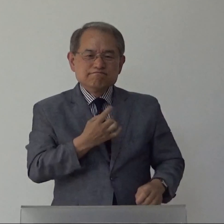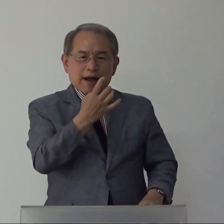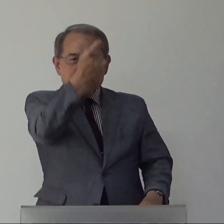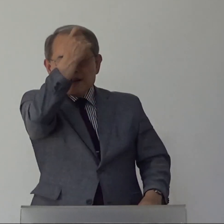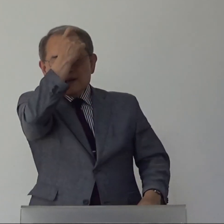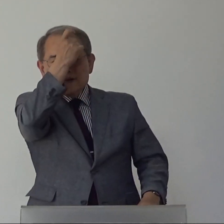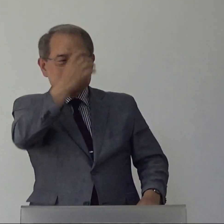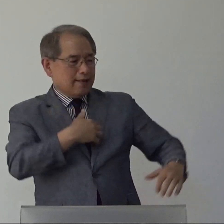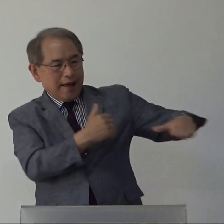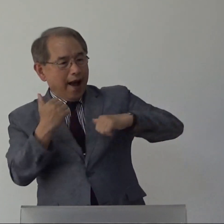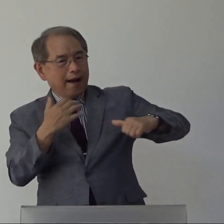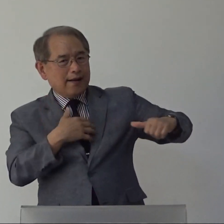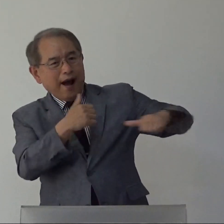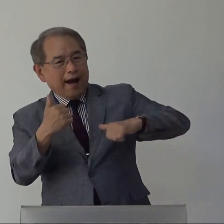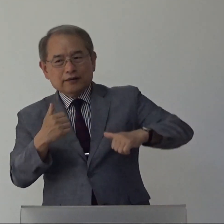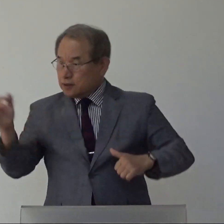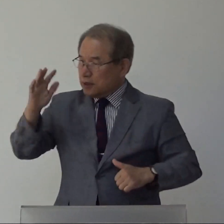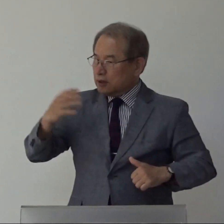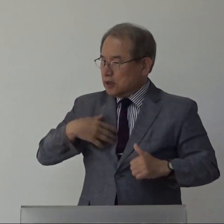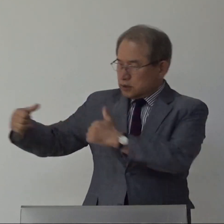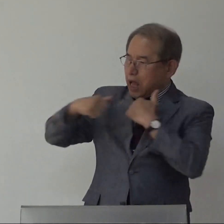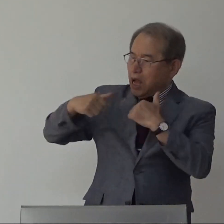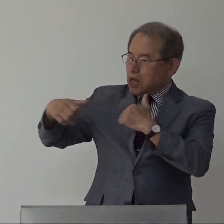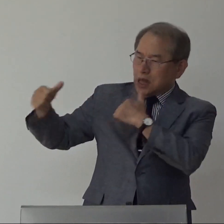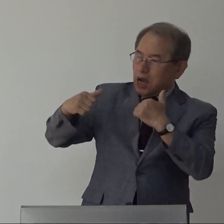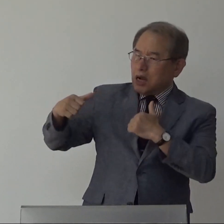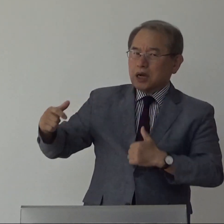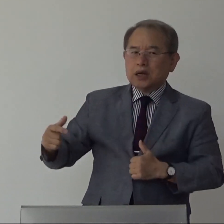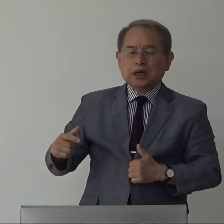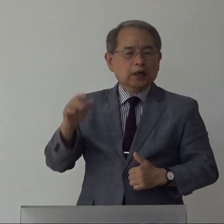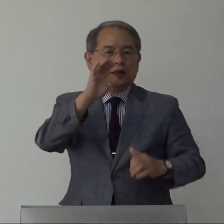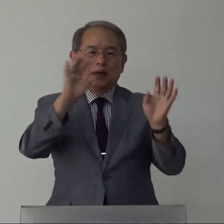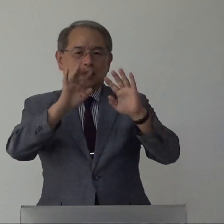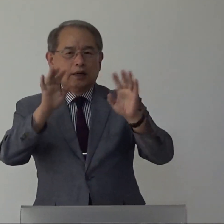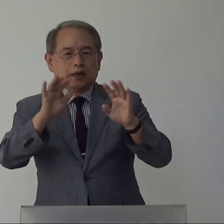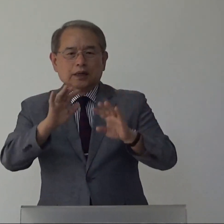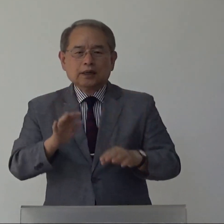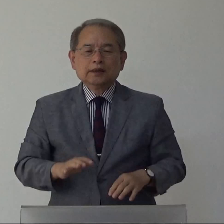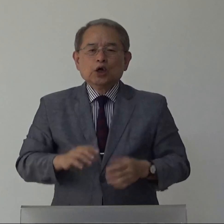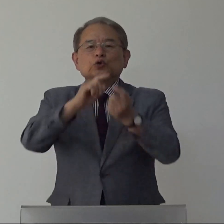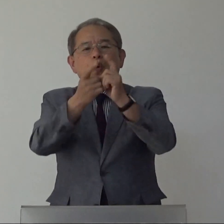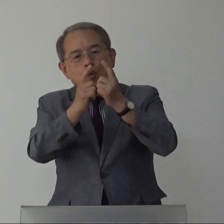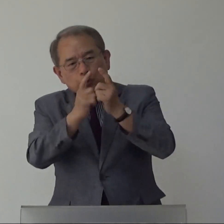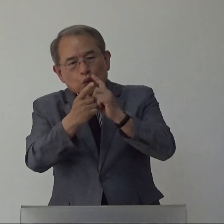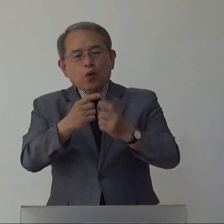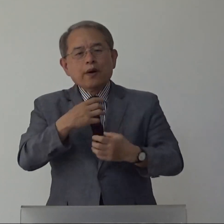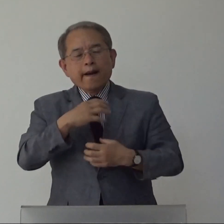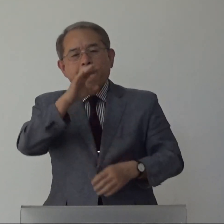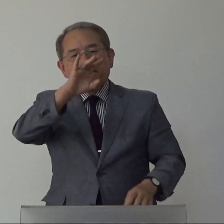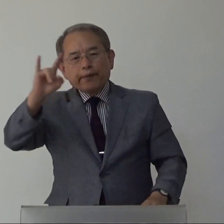쉽습니다. 결혼 생활도 마찬가지입니다. 나를 고집하면서 나에게 따라라고 하는